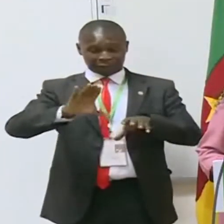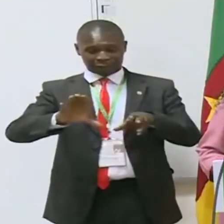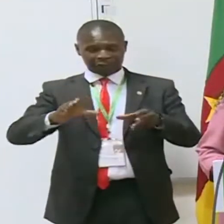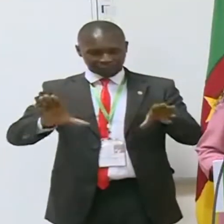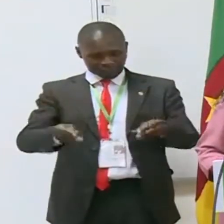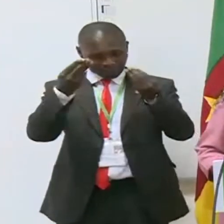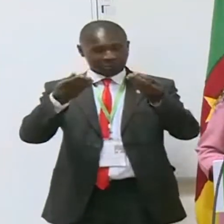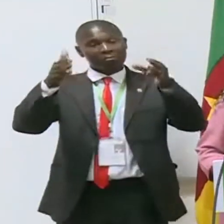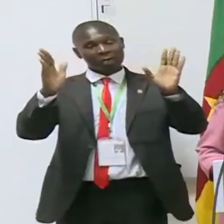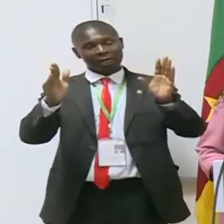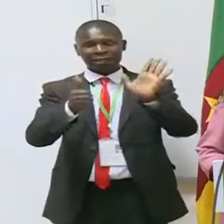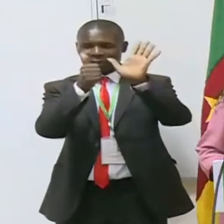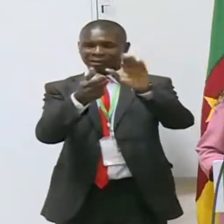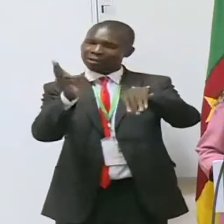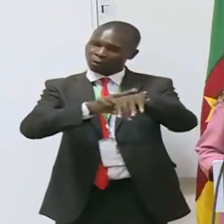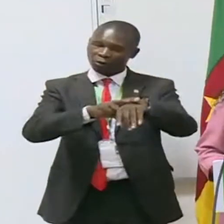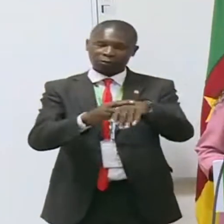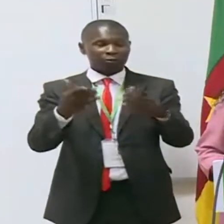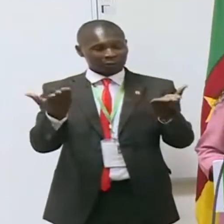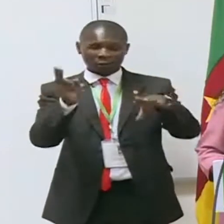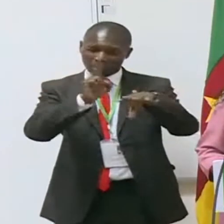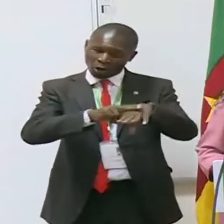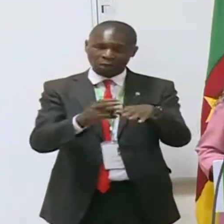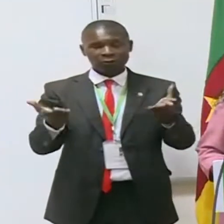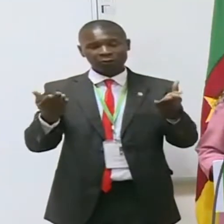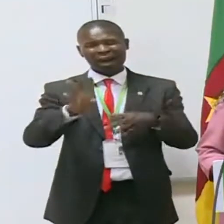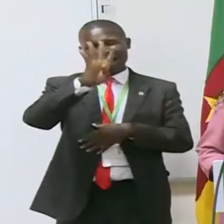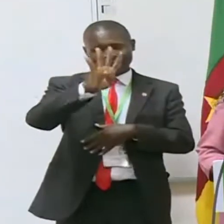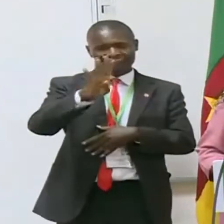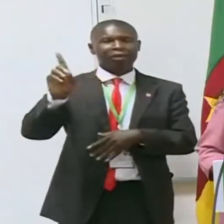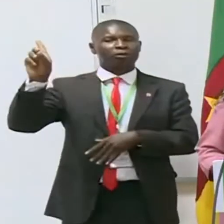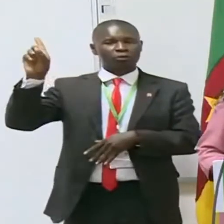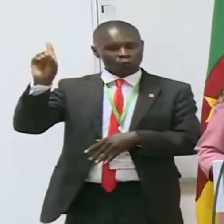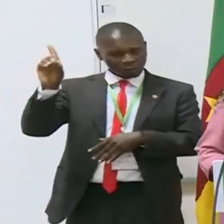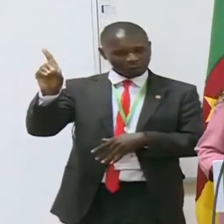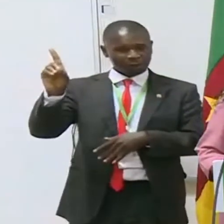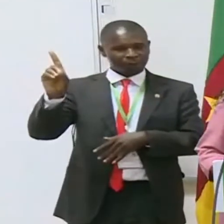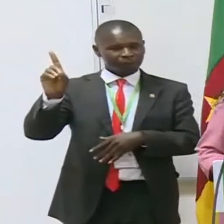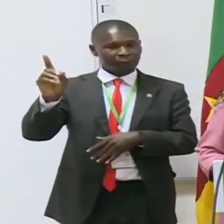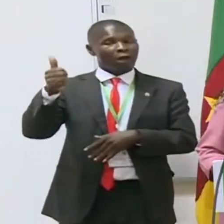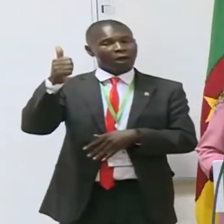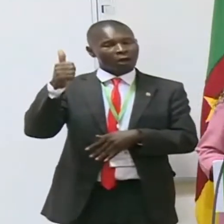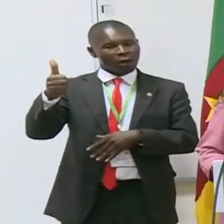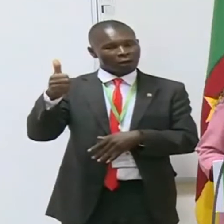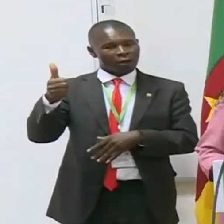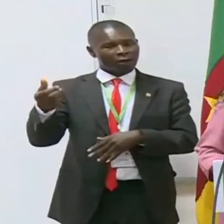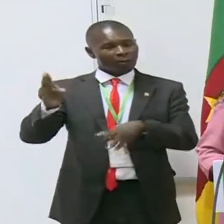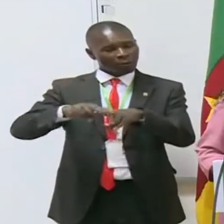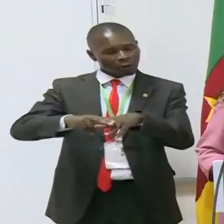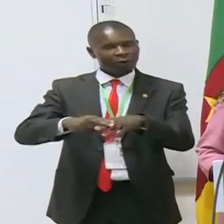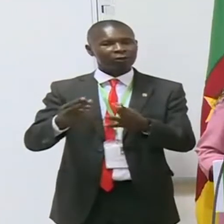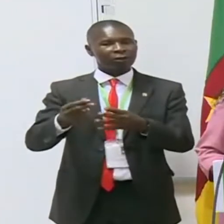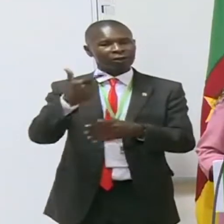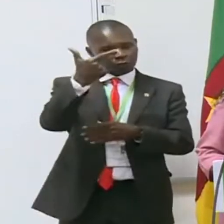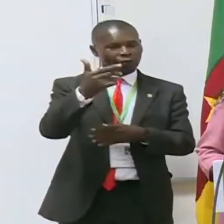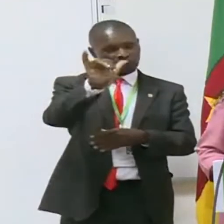cas confirmés, dont 4 guéris et malheureusement 6 décès. Pour ce qui est des décès, l'on